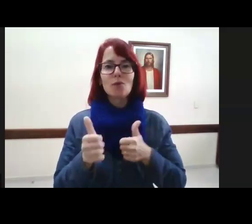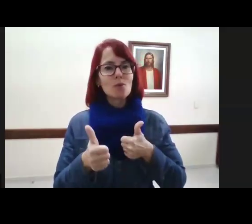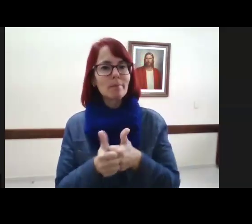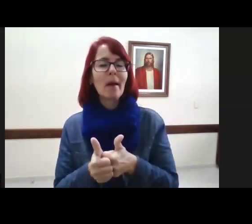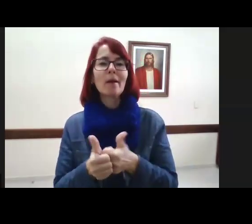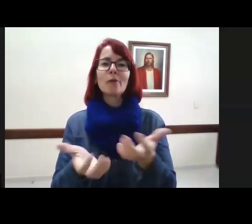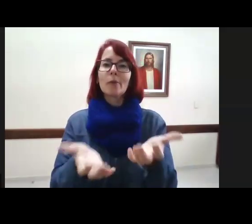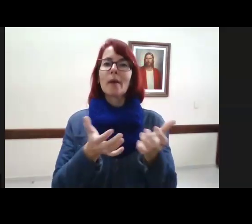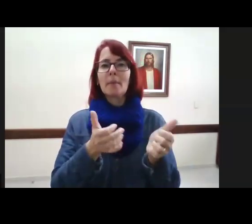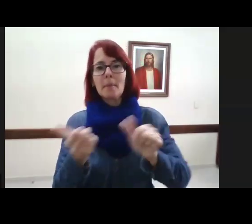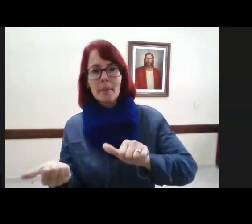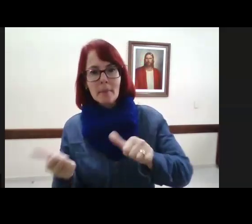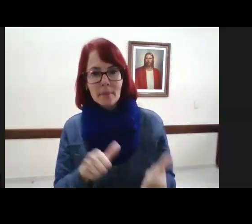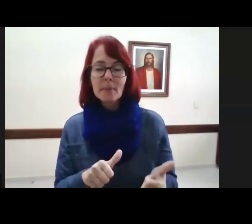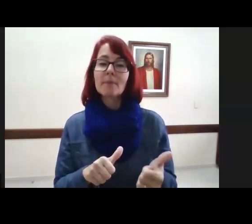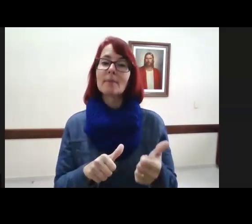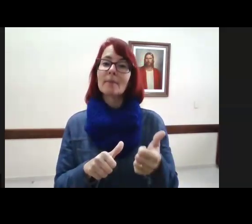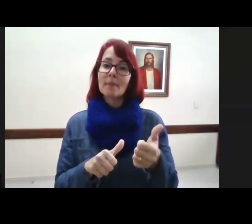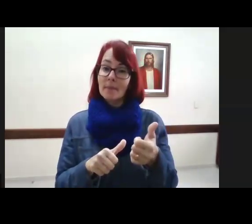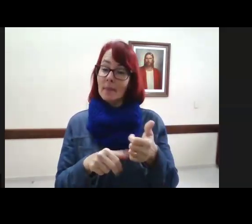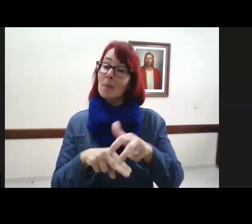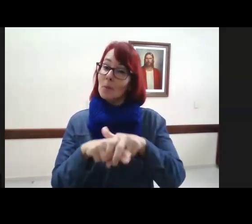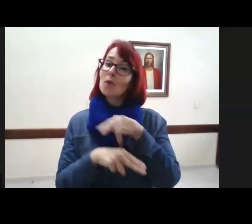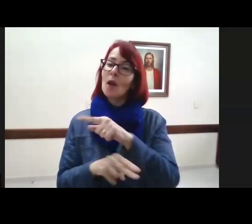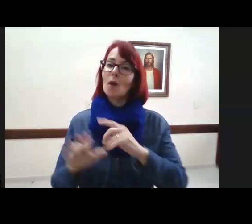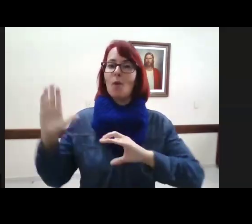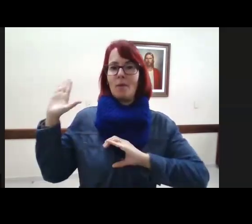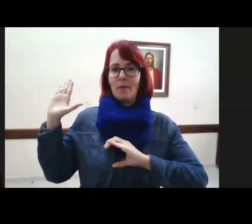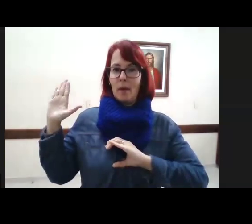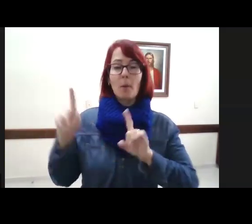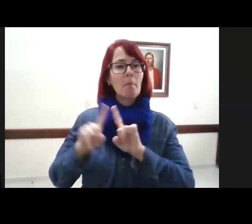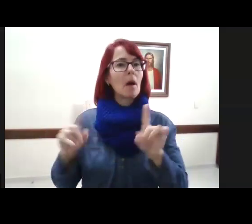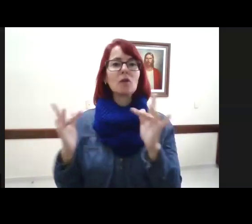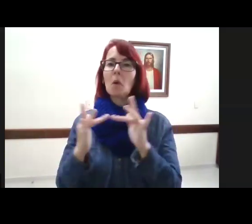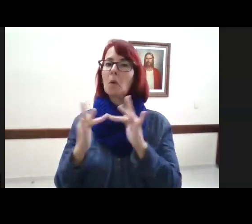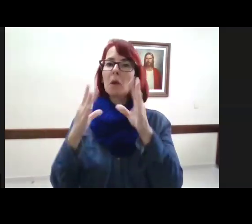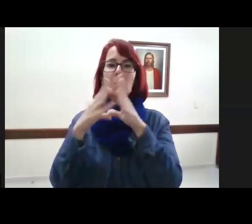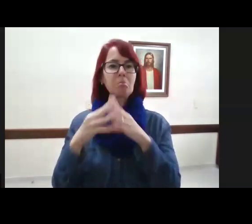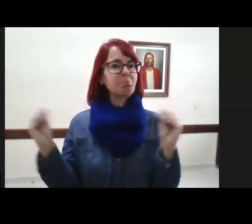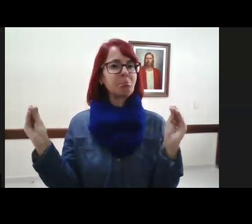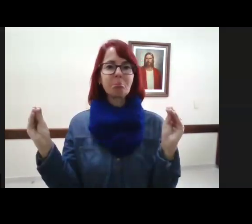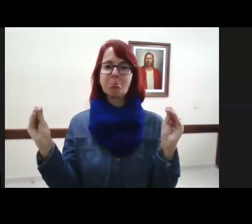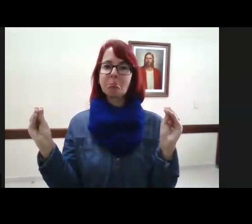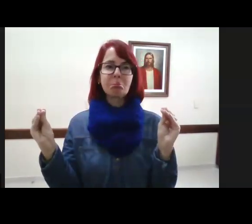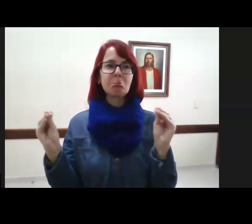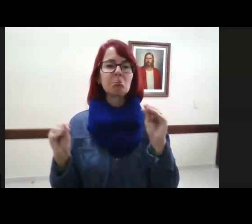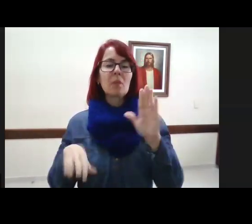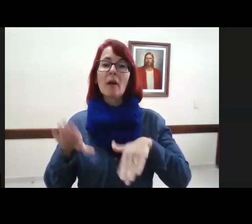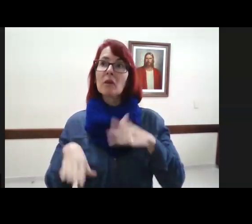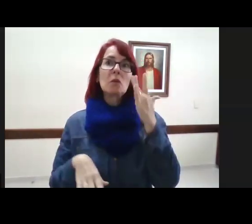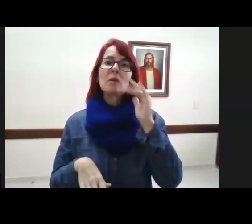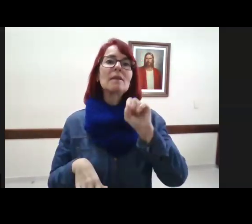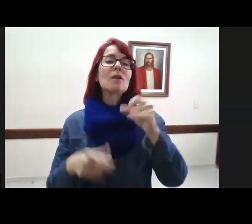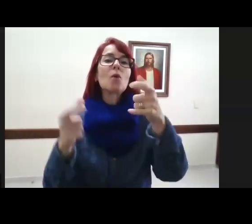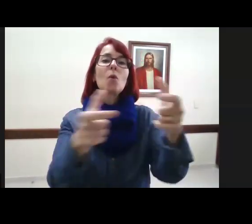ser batizadas e escolhe fazer convênios com o Senhor, né? A gente não tem contato mais com essa pessoa, a não ser se elas são da nossa ala ou da ala de